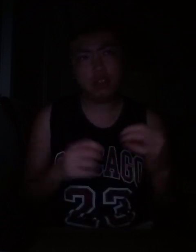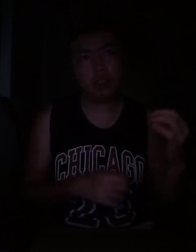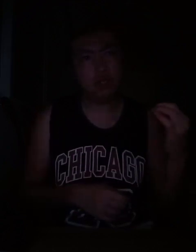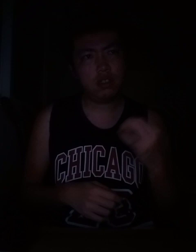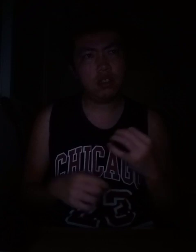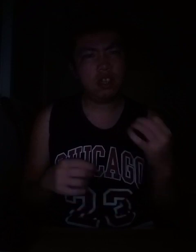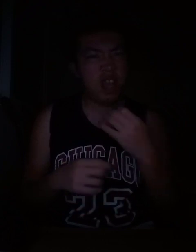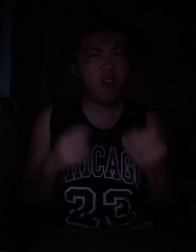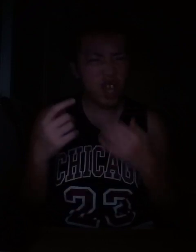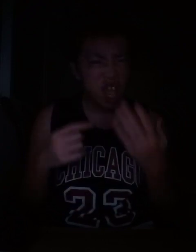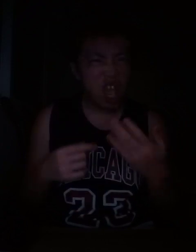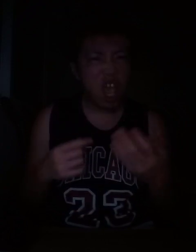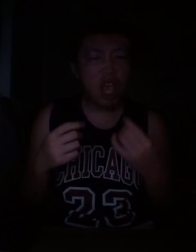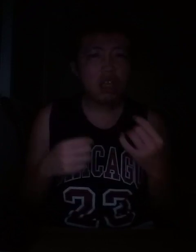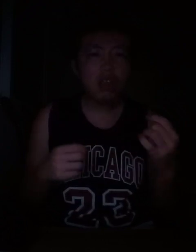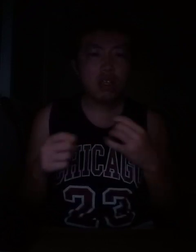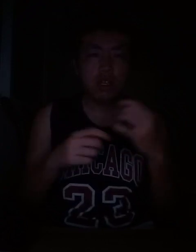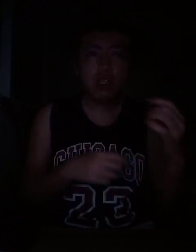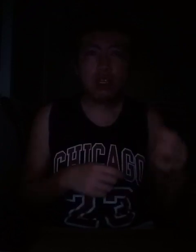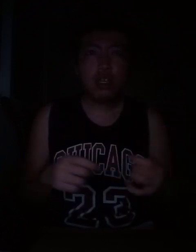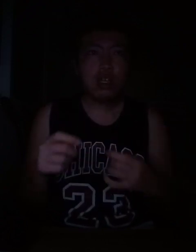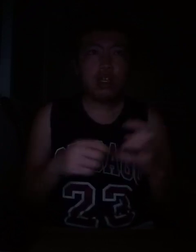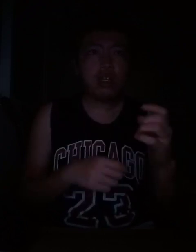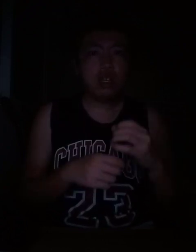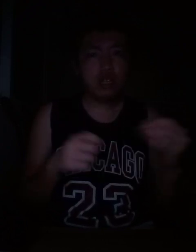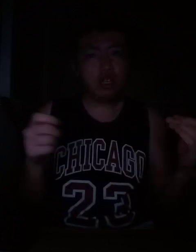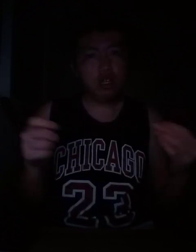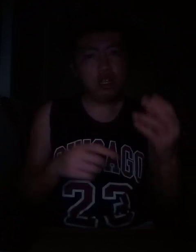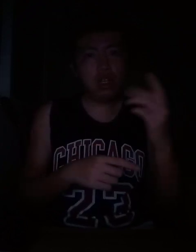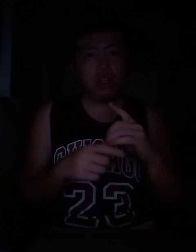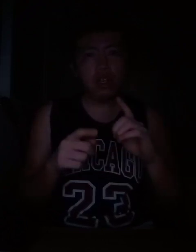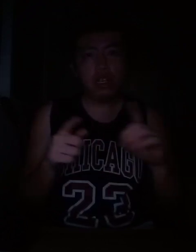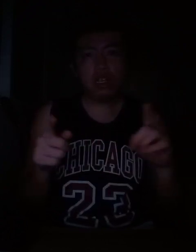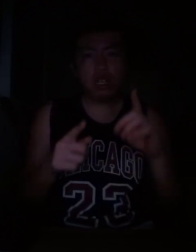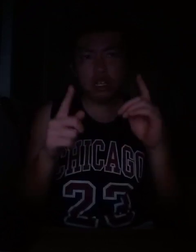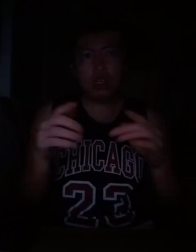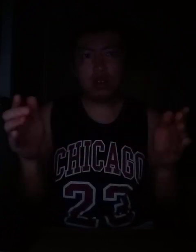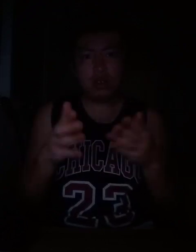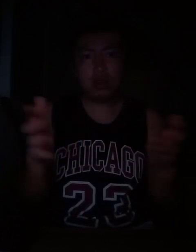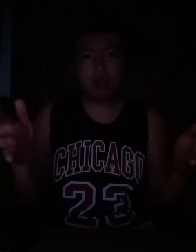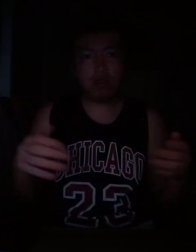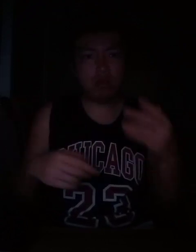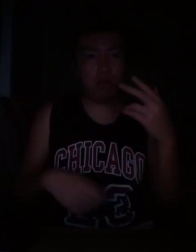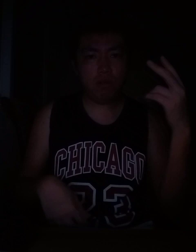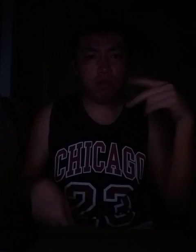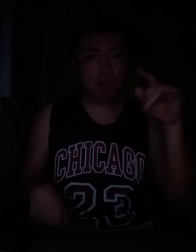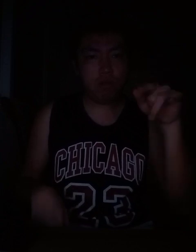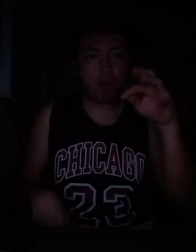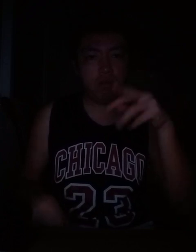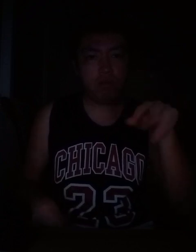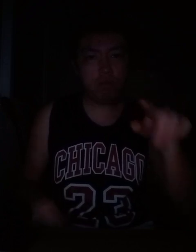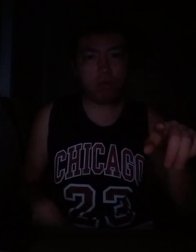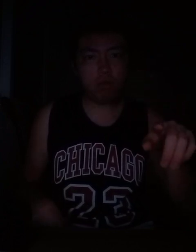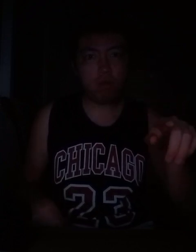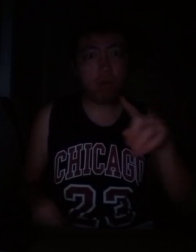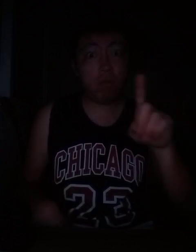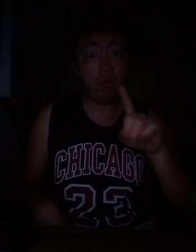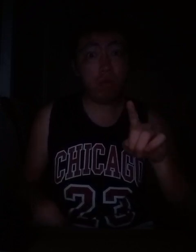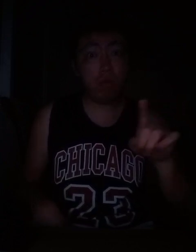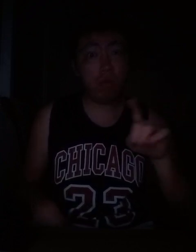협박 때문에 이 전 부지사가 검찰에 허위 진술을 했다는 의견서도 법원에 냈습니다. 그런데 법조계에선 이 주장이 앞뒤가 맞지 않는